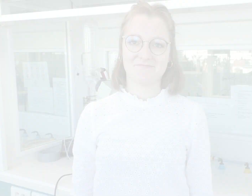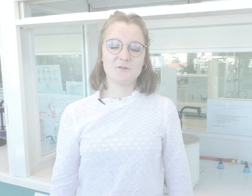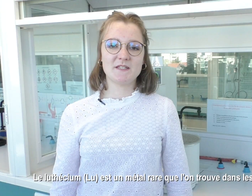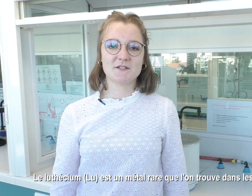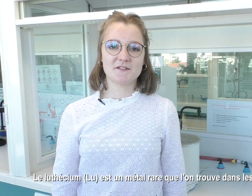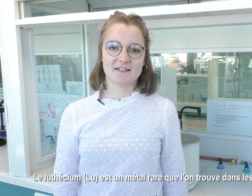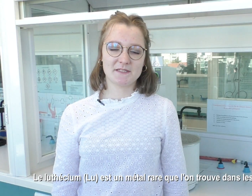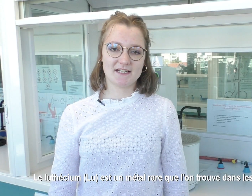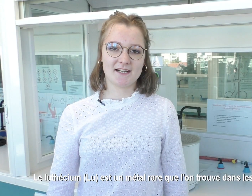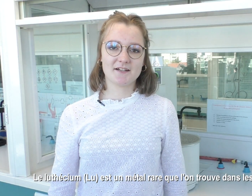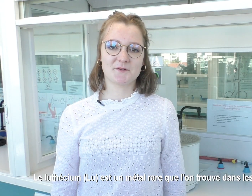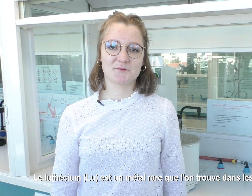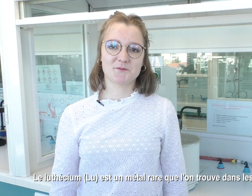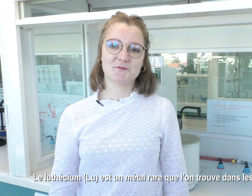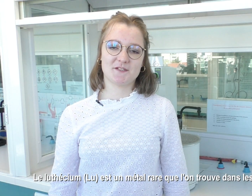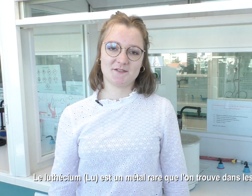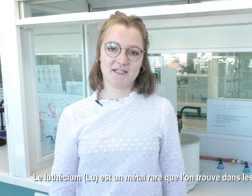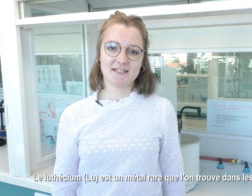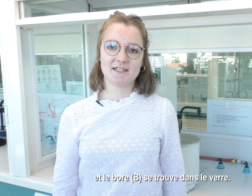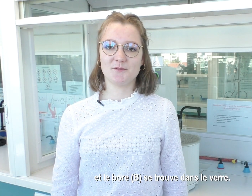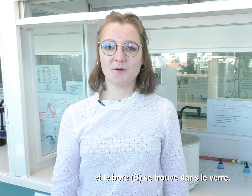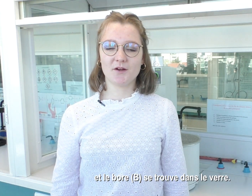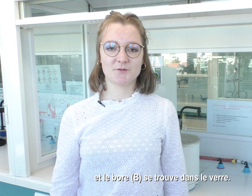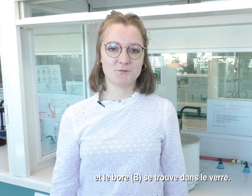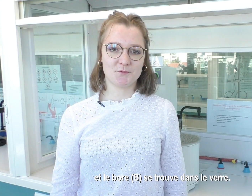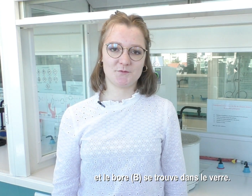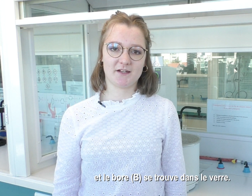Le Lutetium est un métal rare que l'on trouve dans les éoliennes et le bord se trouve dans le vert.